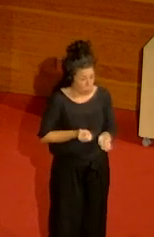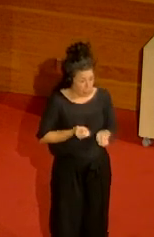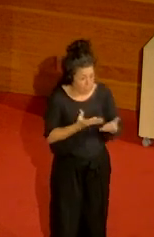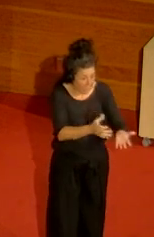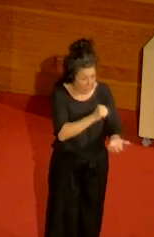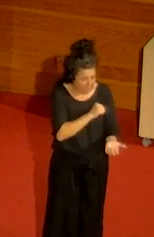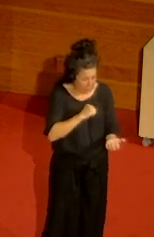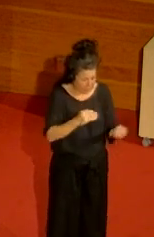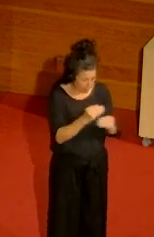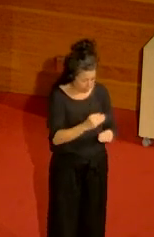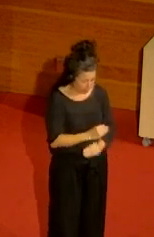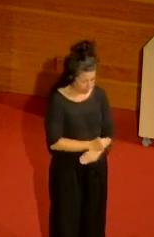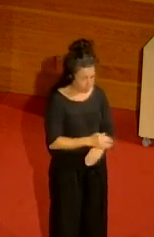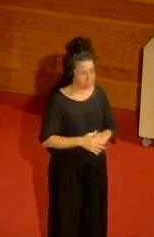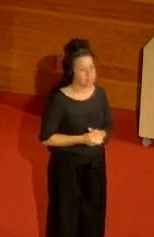de independencia